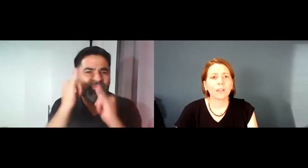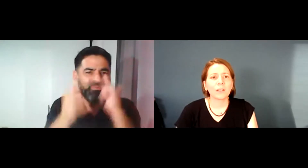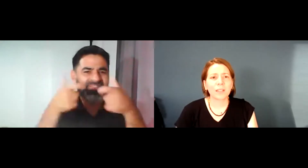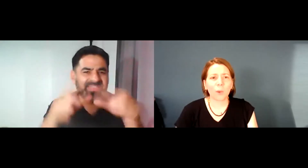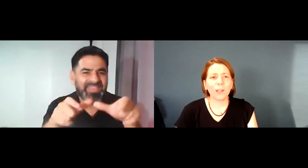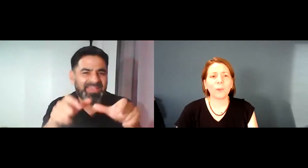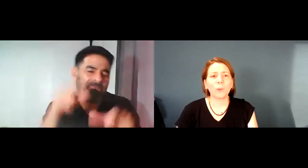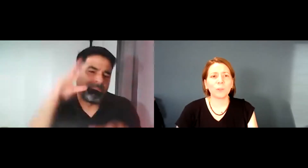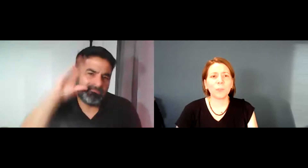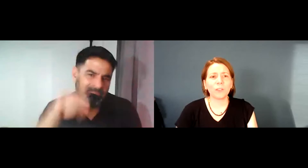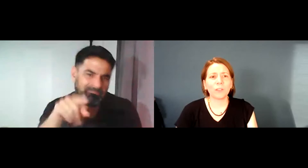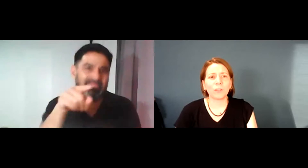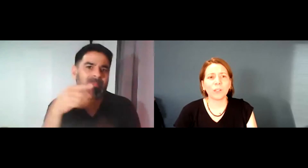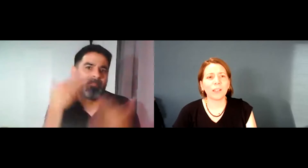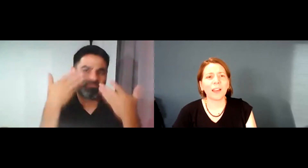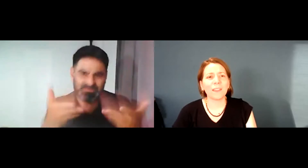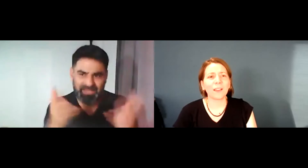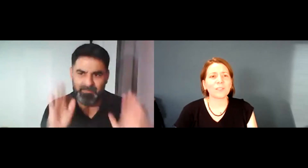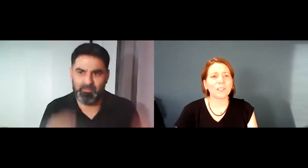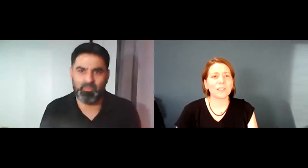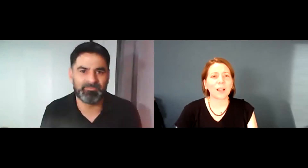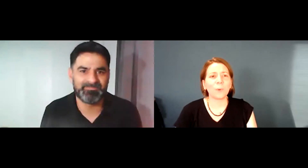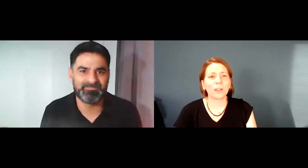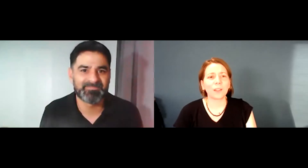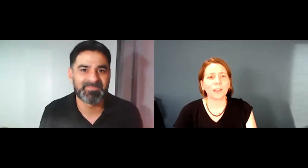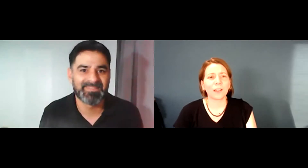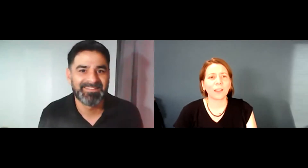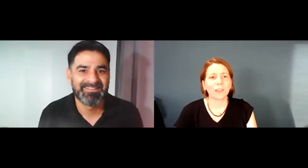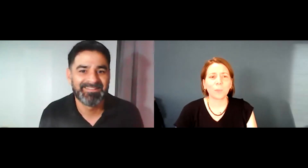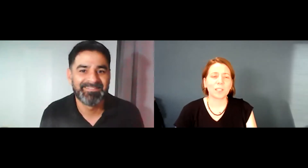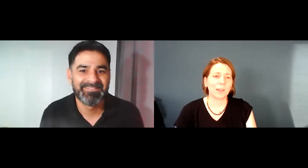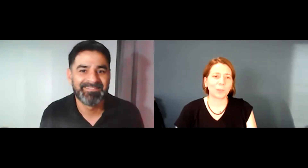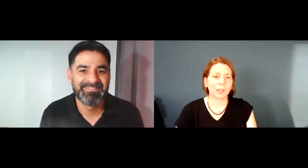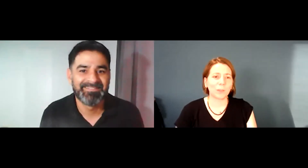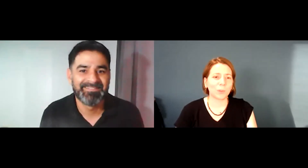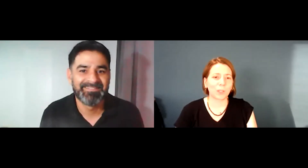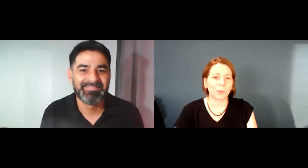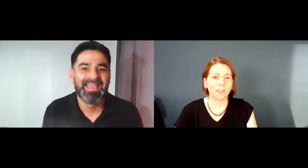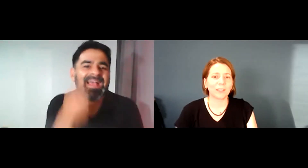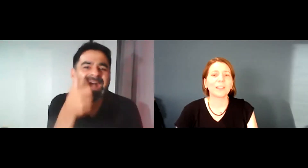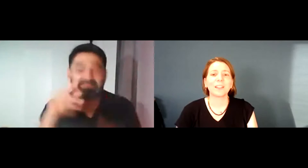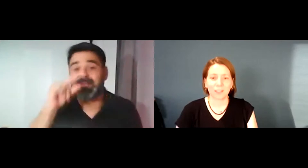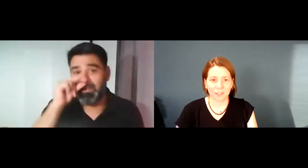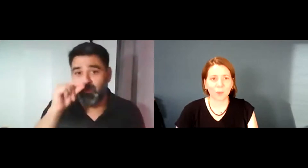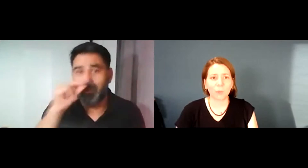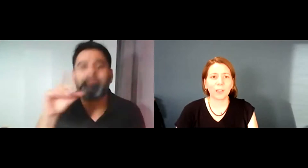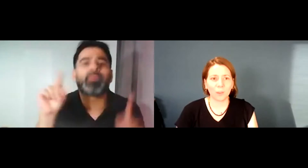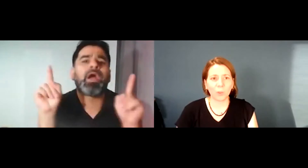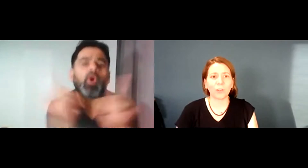¿Se acuerdan cuando vino Nadia? No sé si se acuerdan. Después se las mostraremos otra vez. ¿Se acuerdan? Bueno,